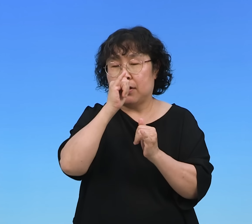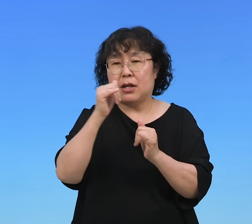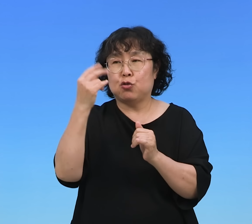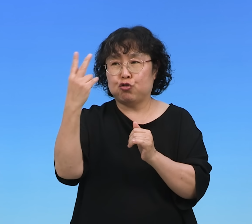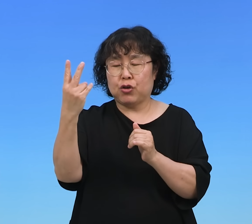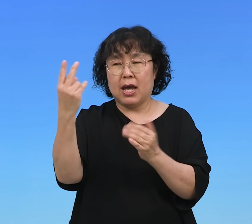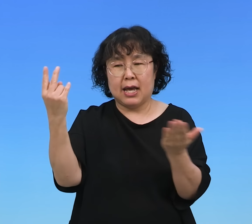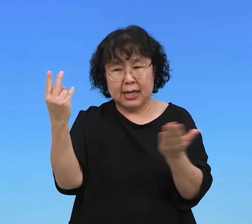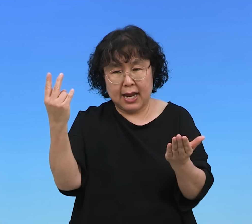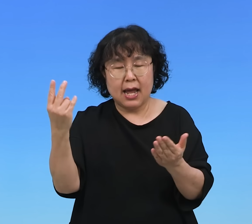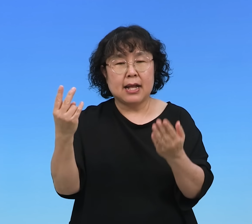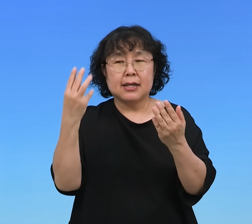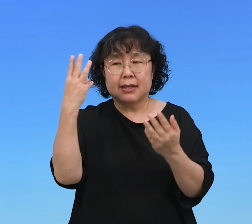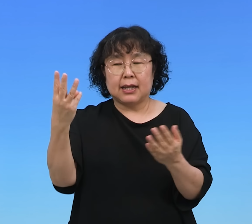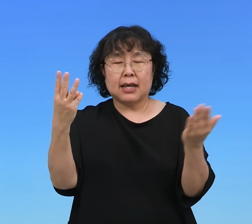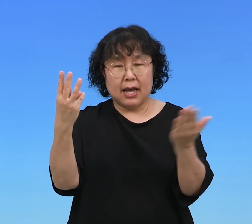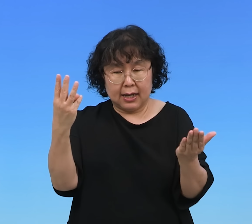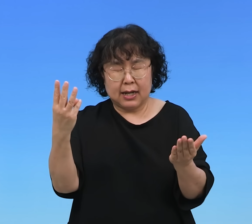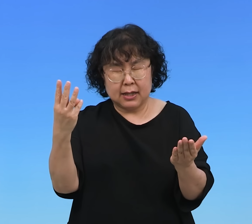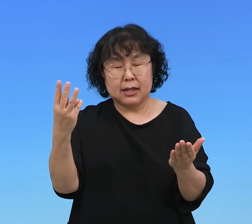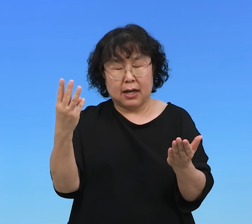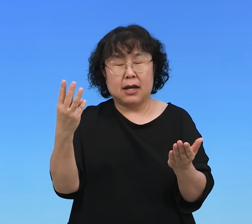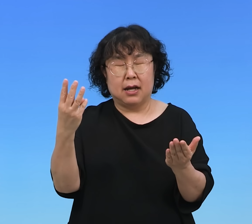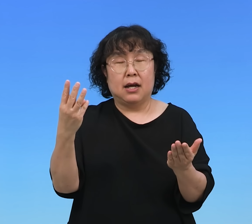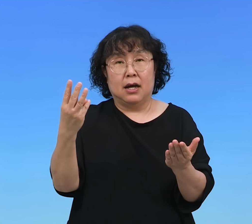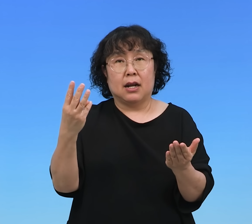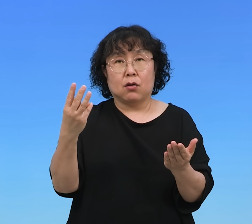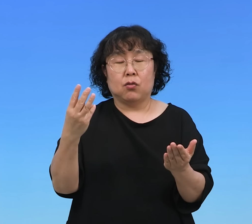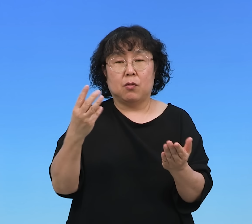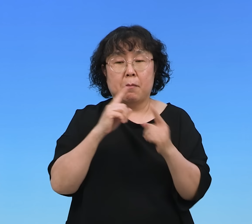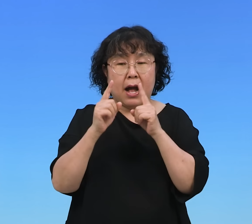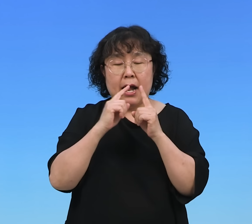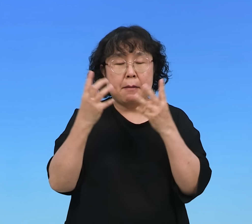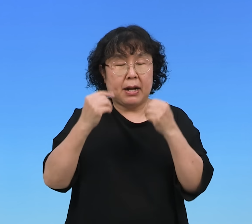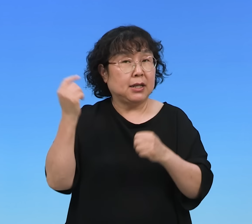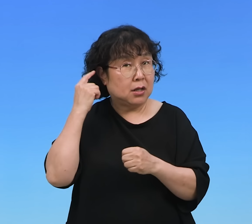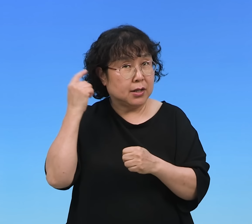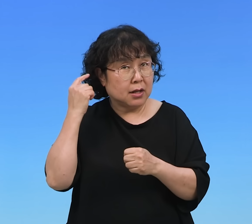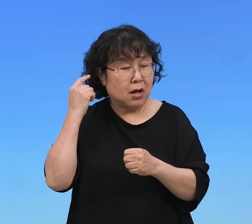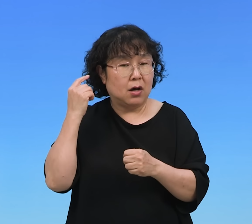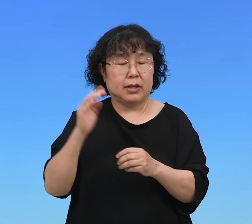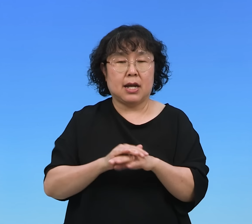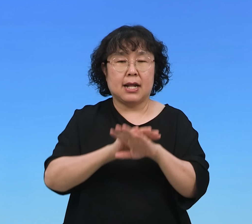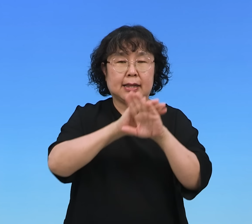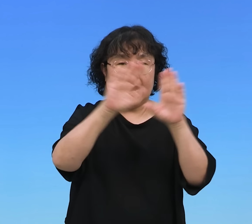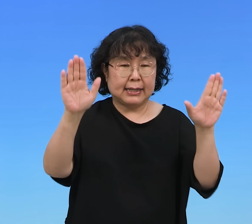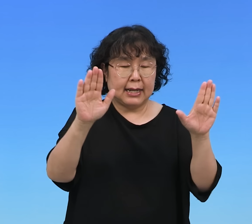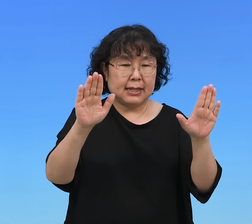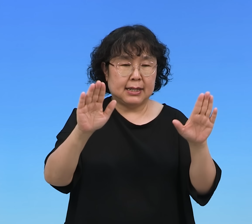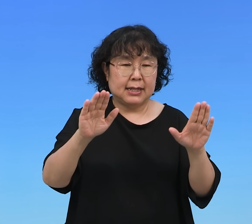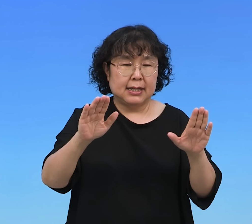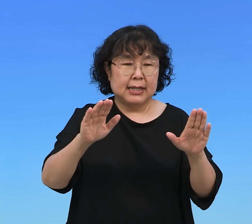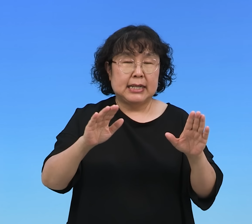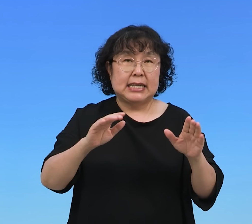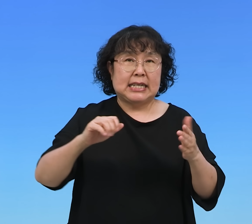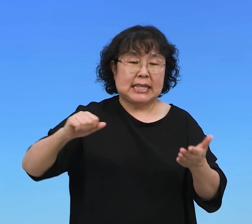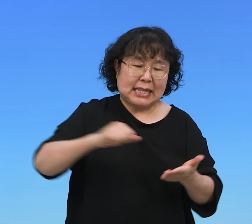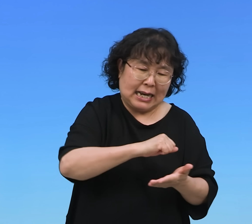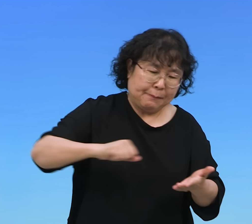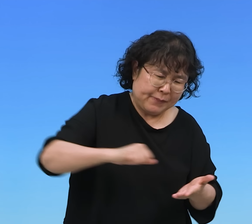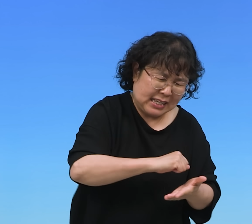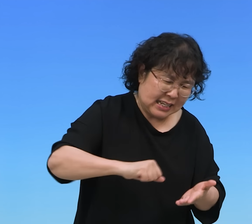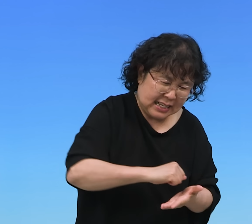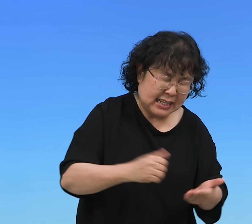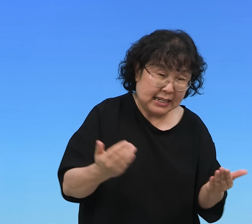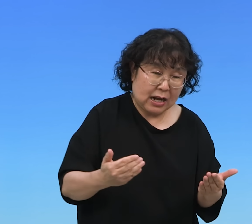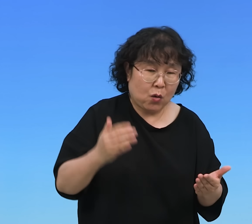투잡 뛴다, 나 세잡 뛴다. 아니 이게 어떻게 가능하냐고요. 낮에는 세탁소에서 다림질하고 하루 종일 일하고